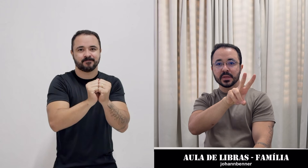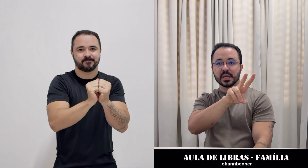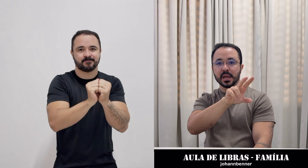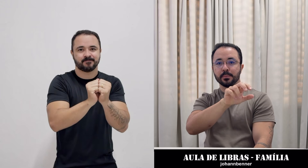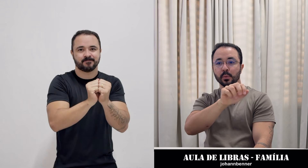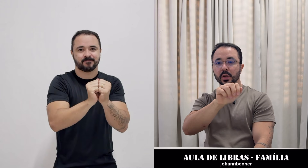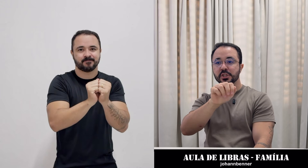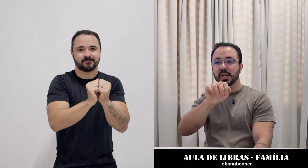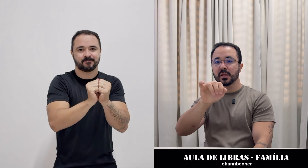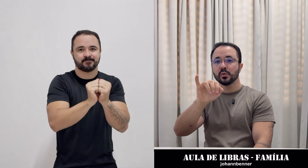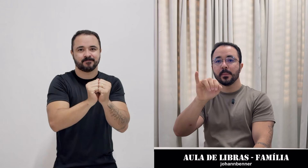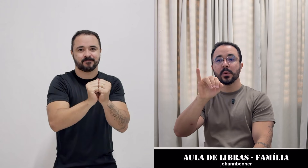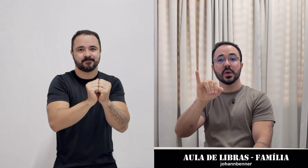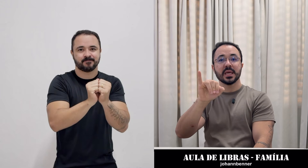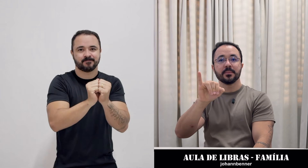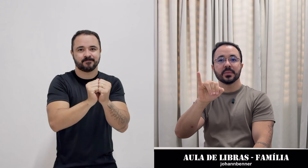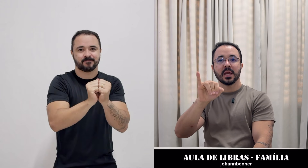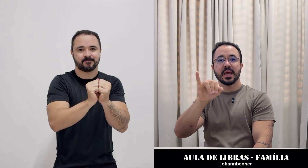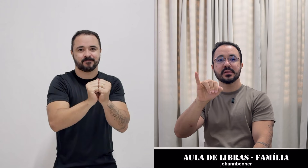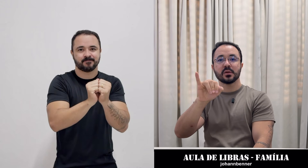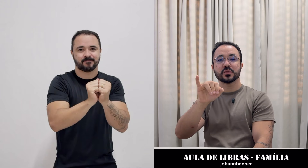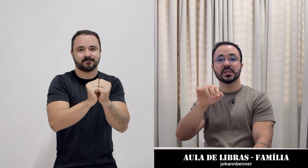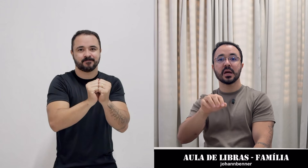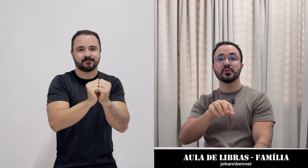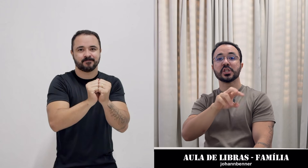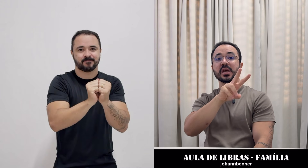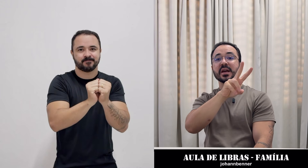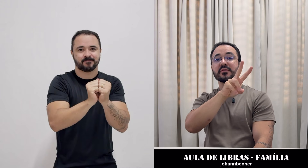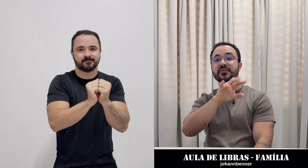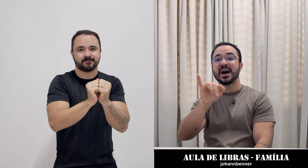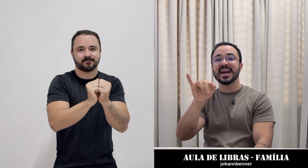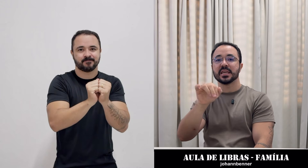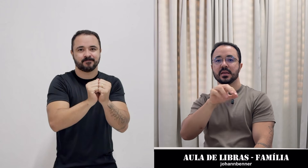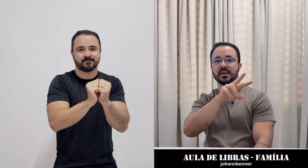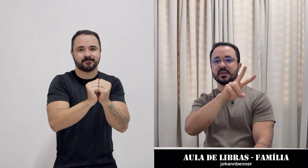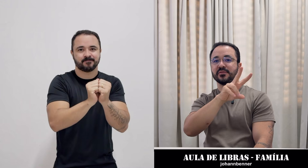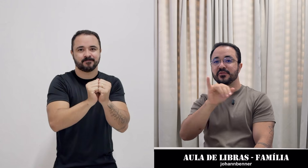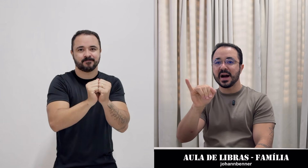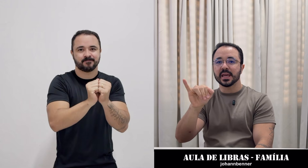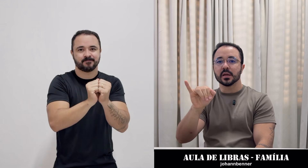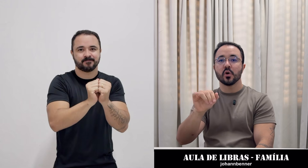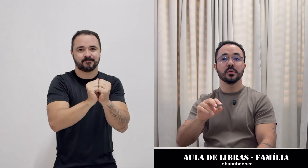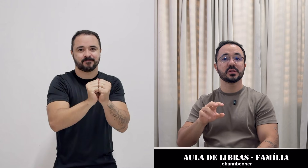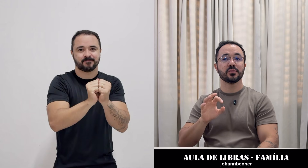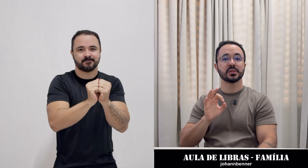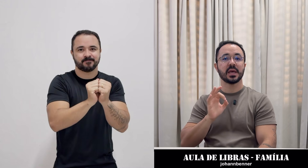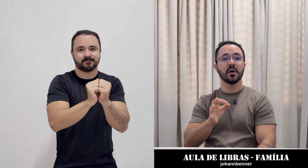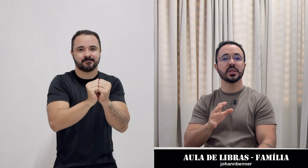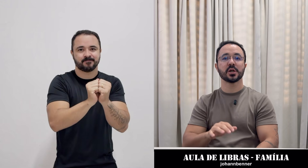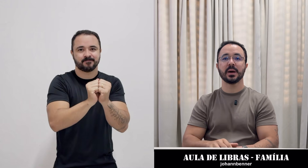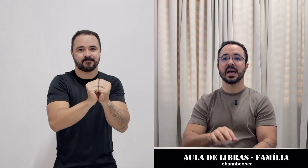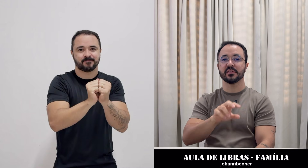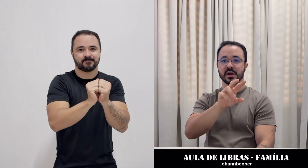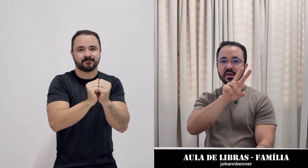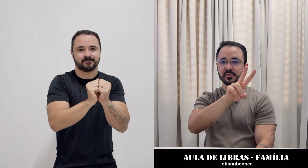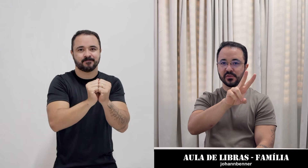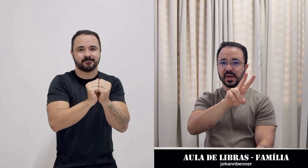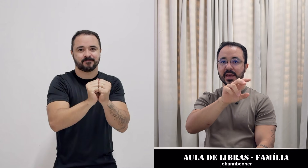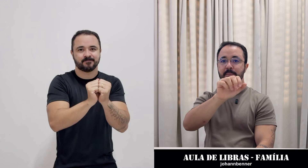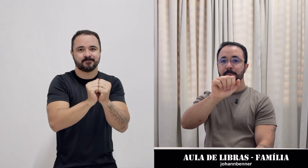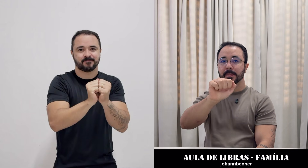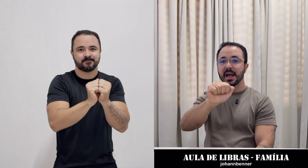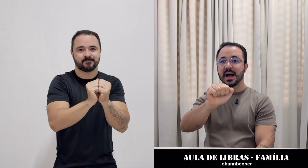V e aí pula direto pro I. Esse é o sinal de vai, vai, como se fosse realmente a palavra.